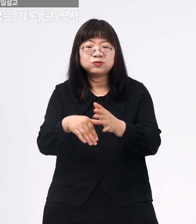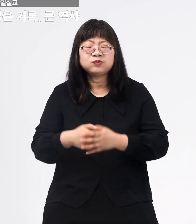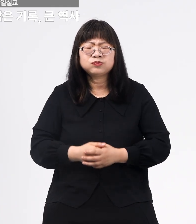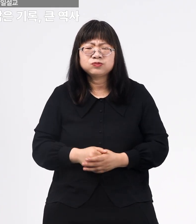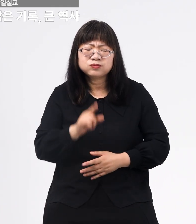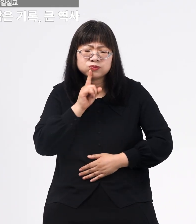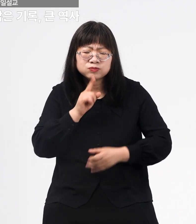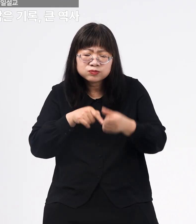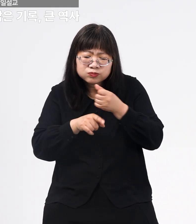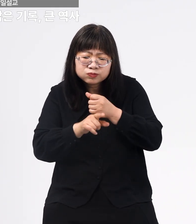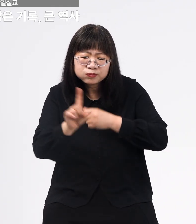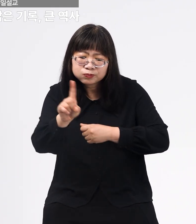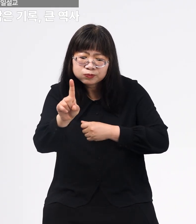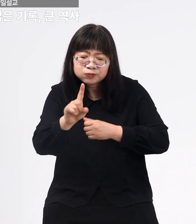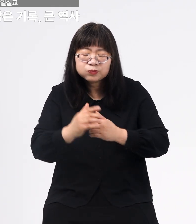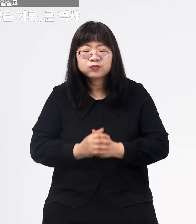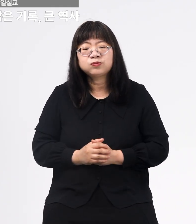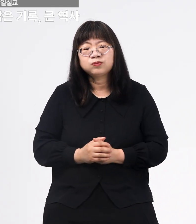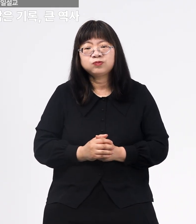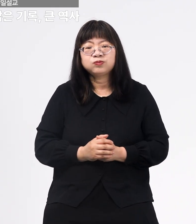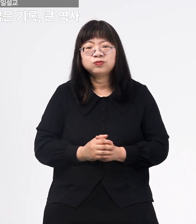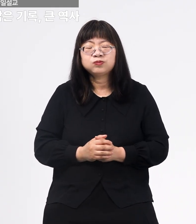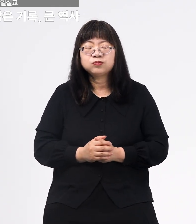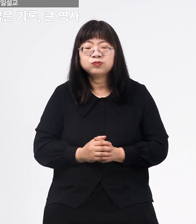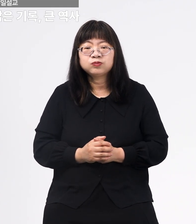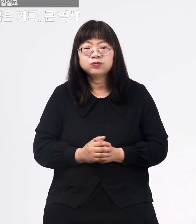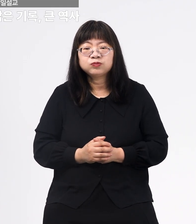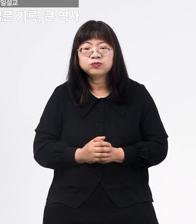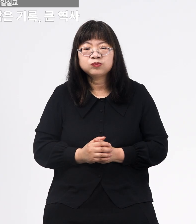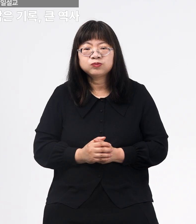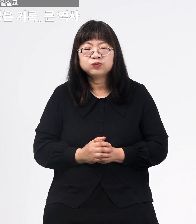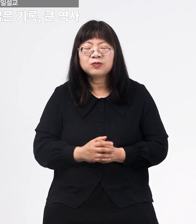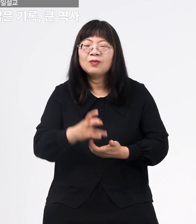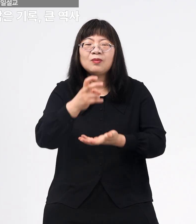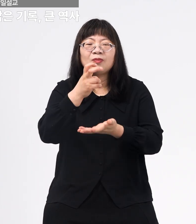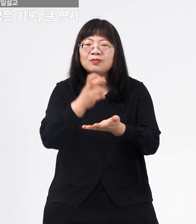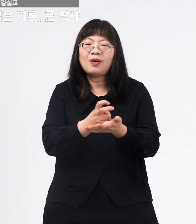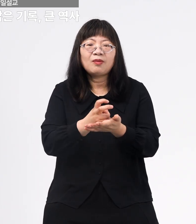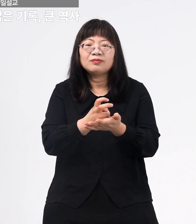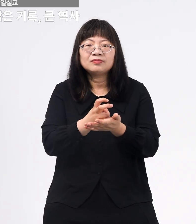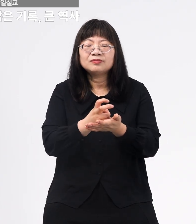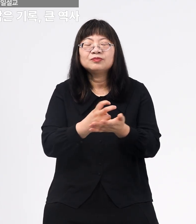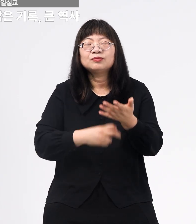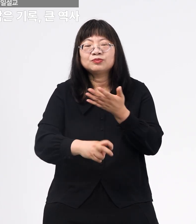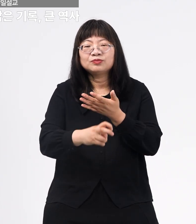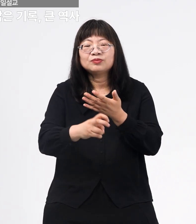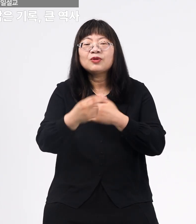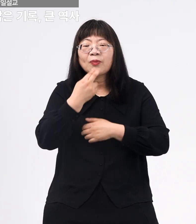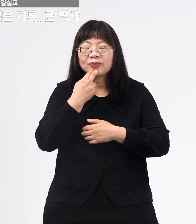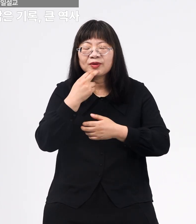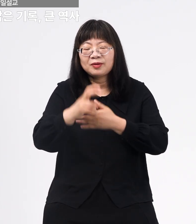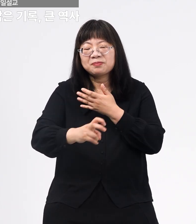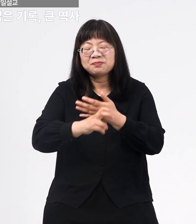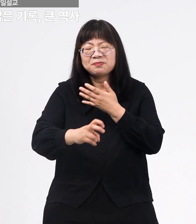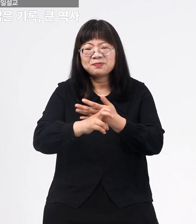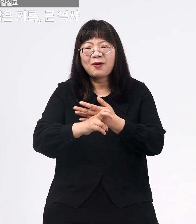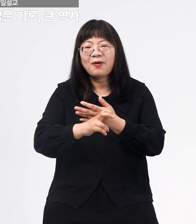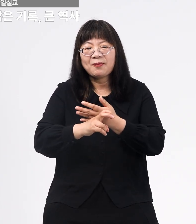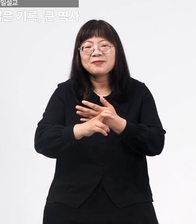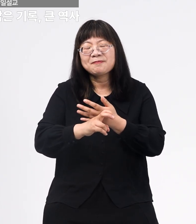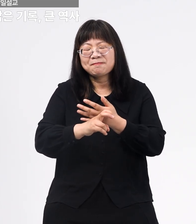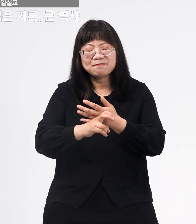이 말은 무슨 말인가 하면 무법의 시대였다 그 말이에요. 그러니까